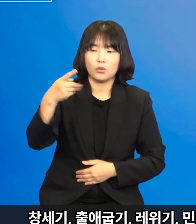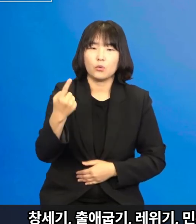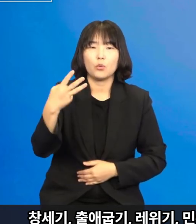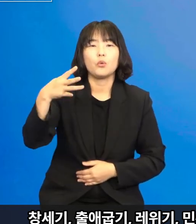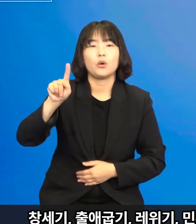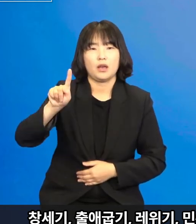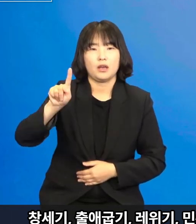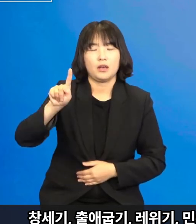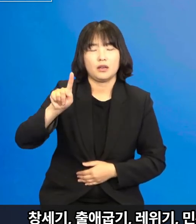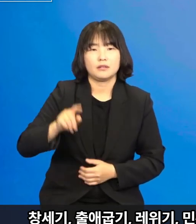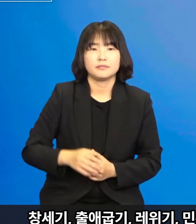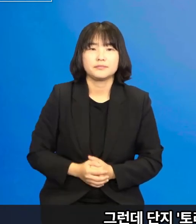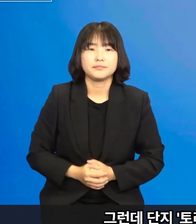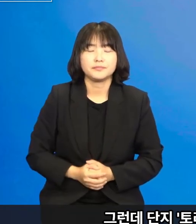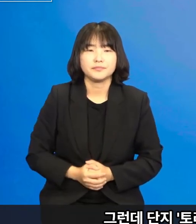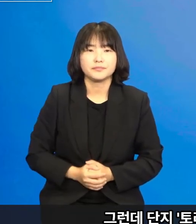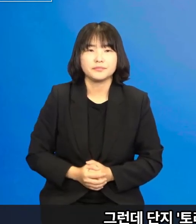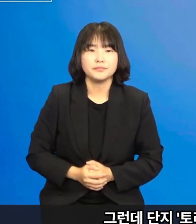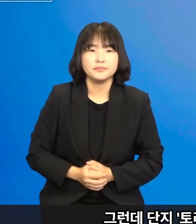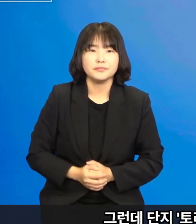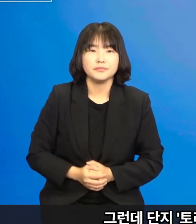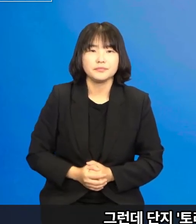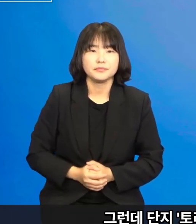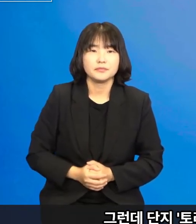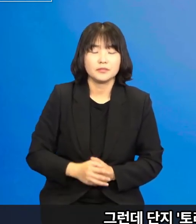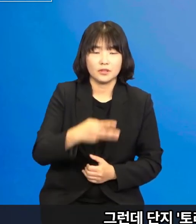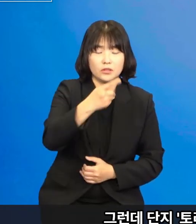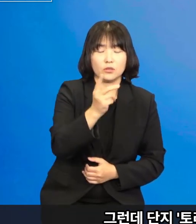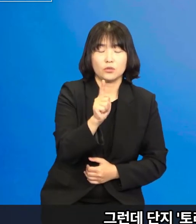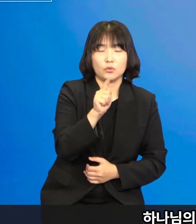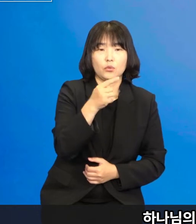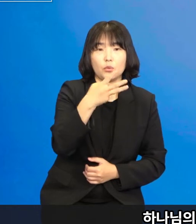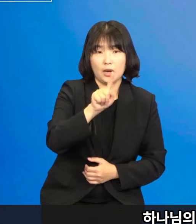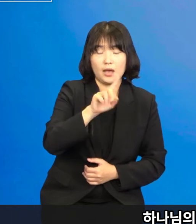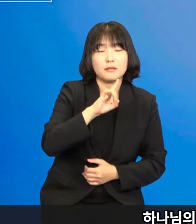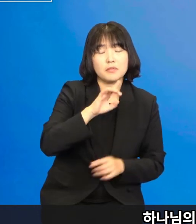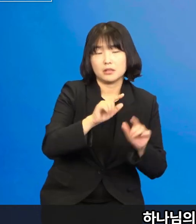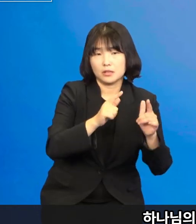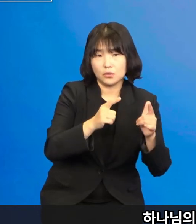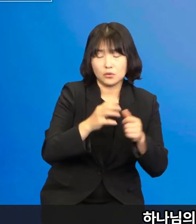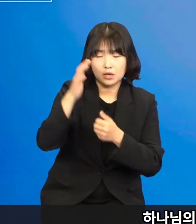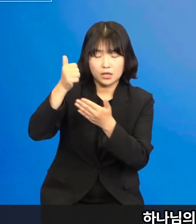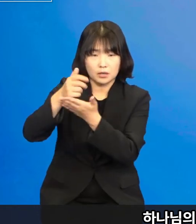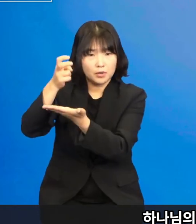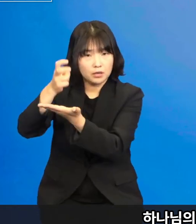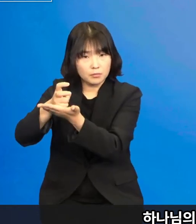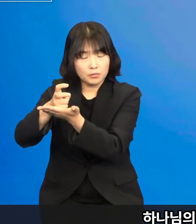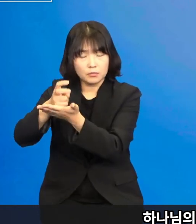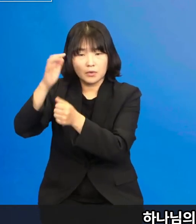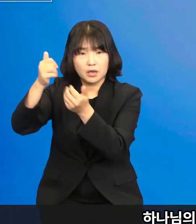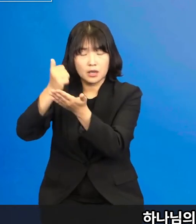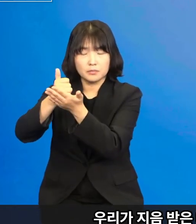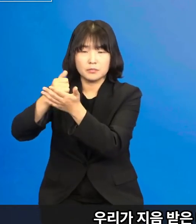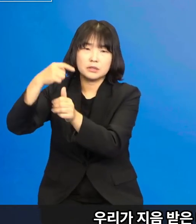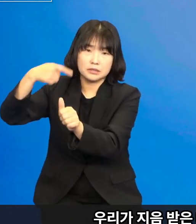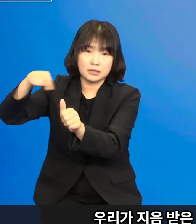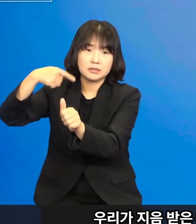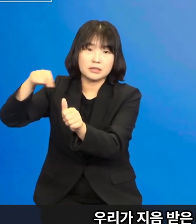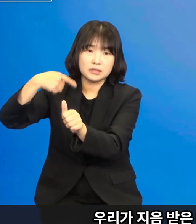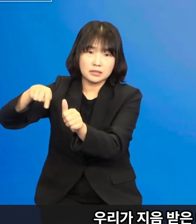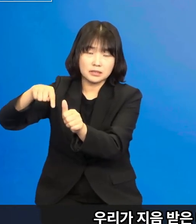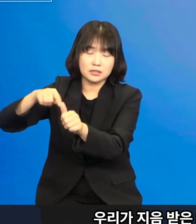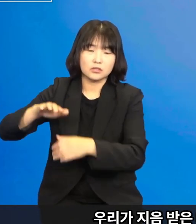신명기를 말하는 게 토라입니다. 근데 단지 토라를 말하는 것이 아니라 하나님의 법, 하나님의 교훈,